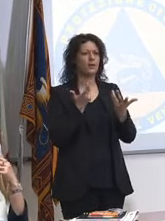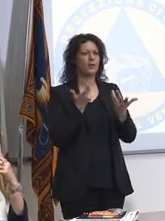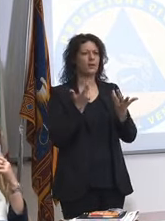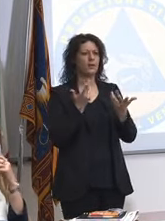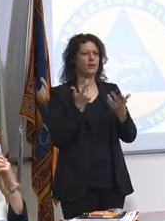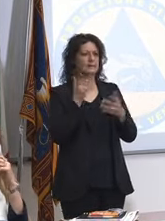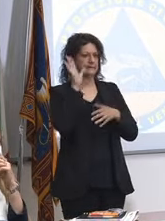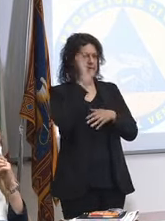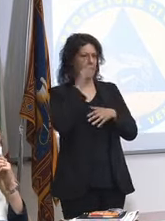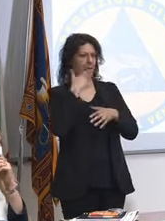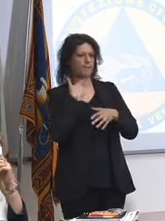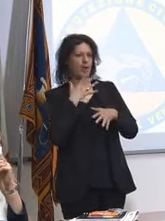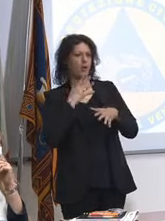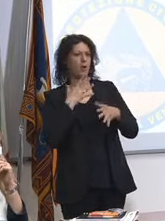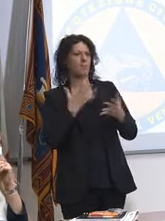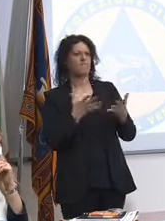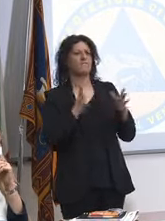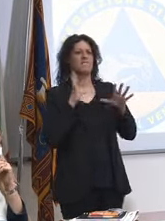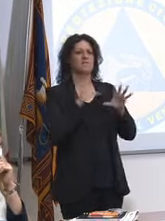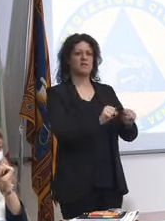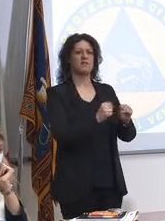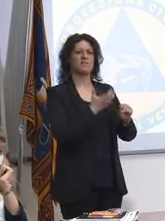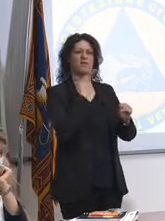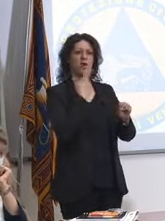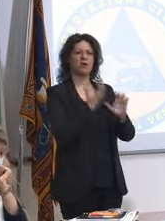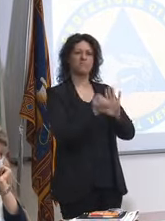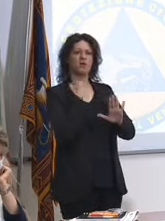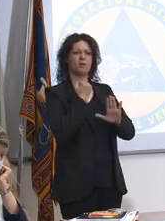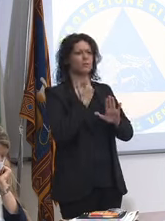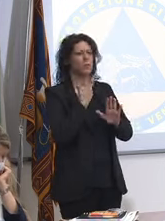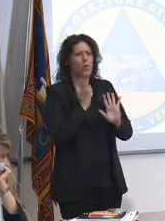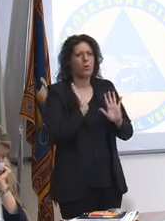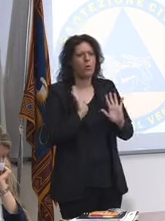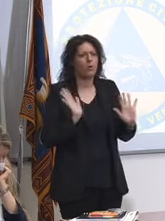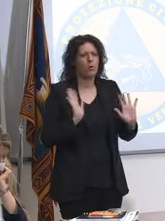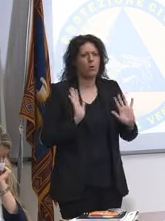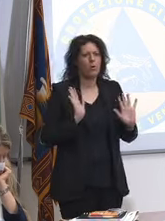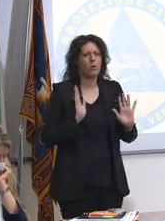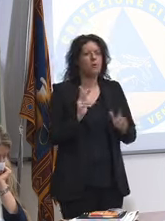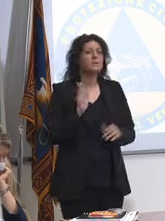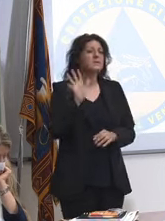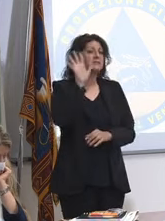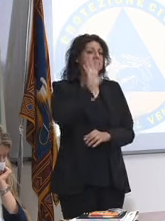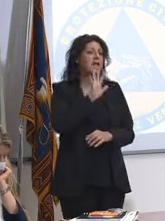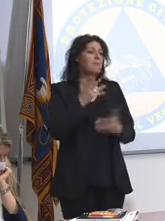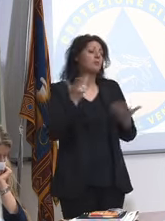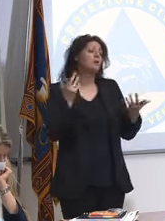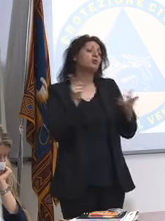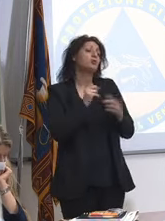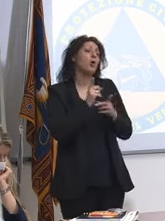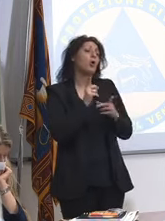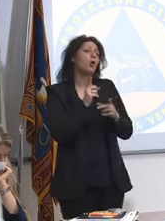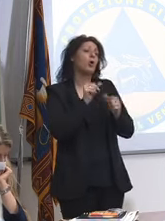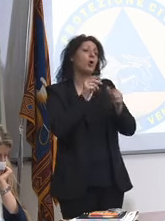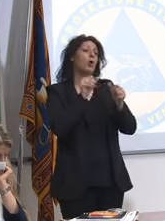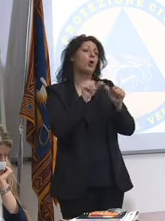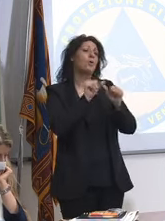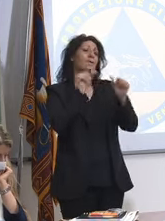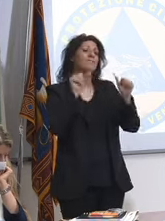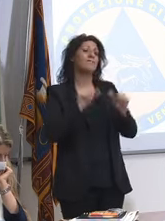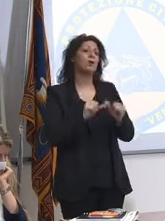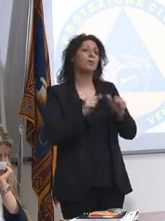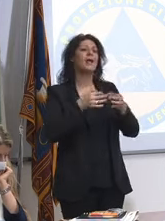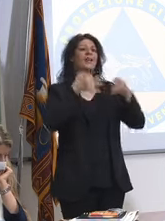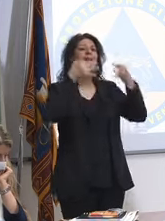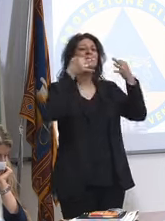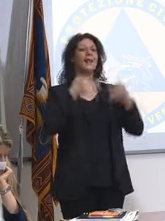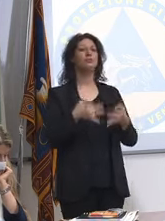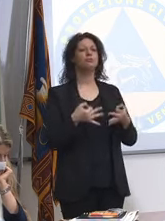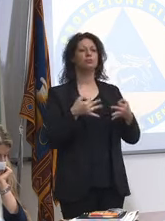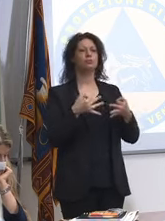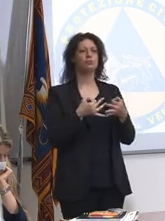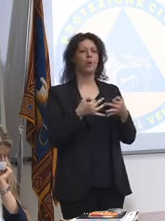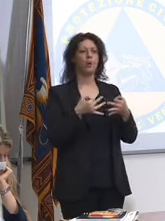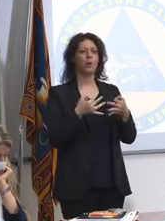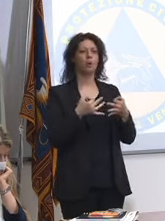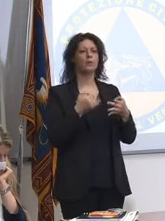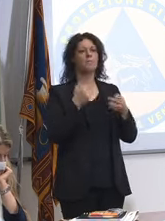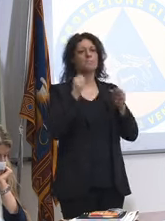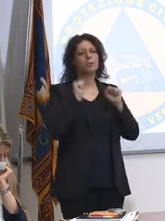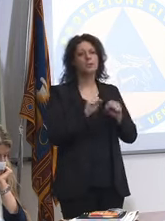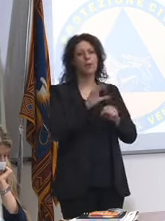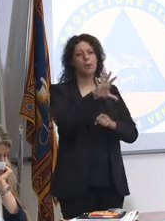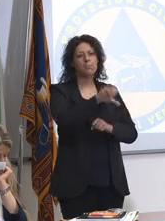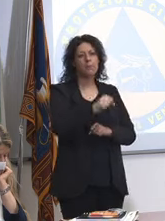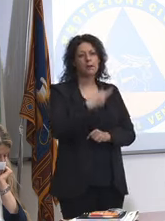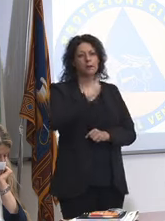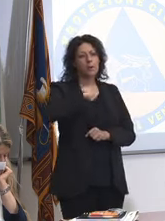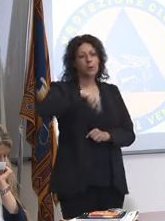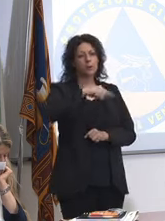alla dirigenza, ma semplicemente la volontà di diminuire le catene decisionali, e questo come Regione l'abbiamo dimostrato, e di